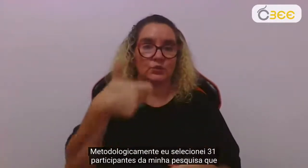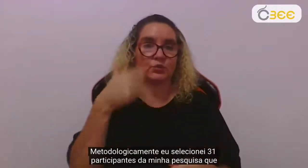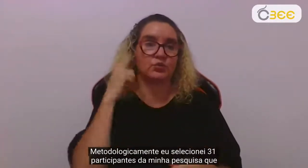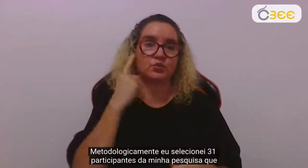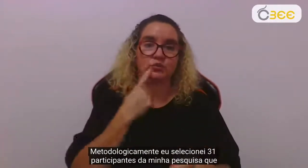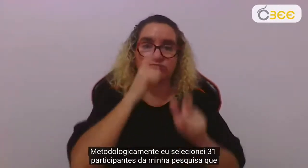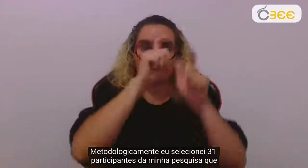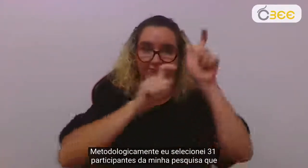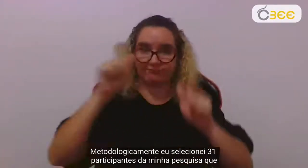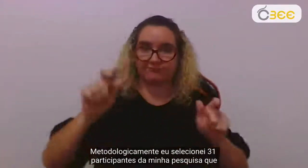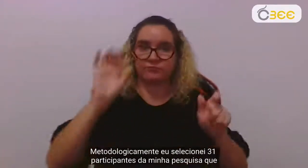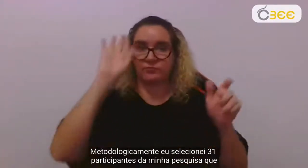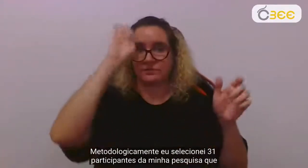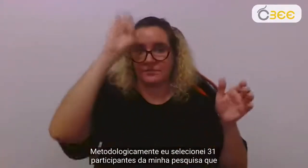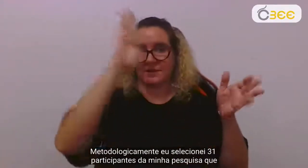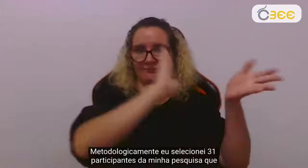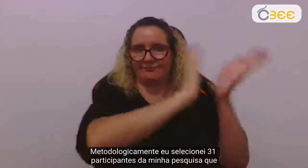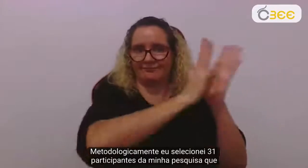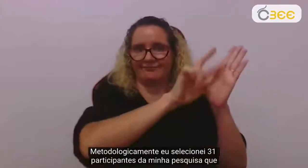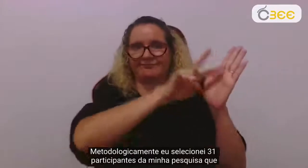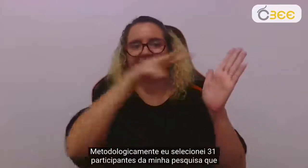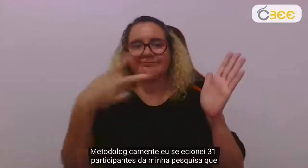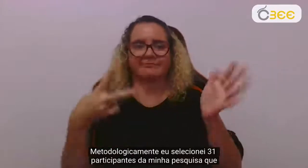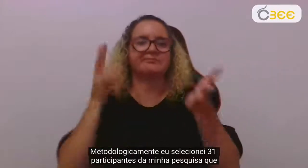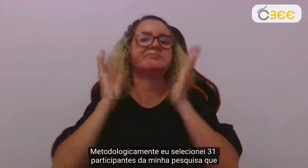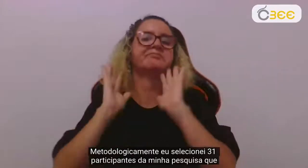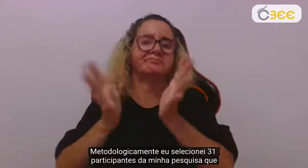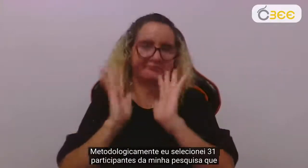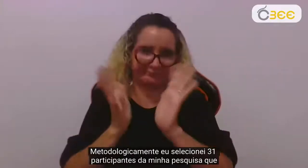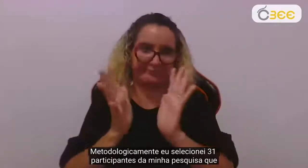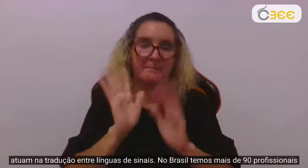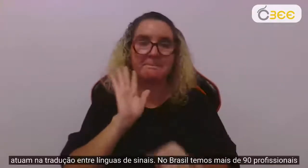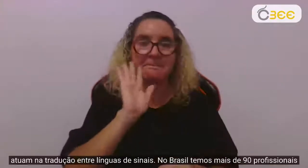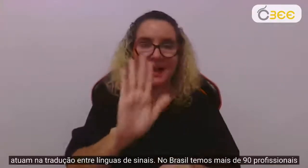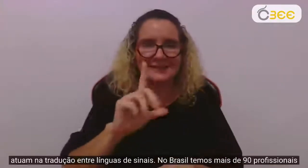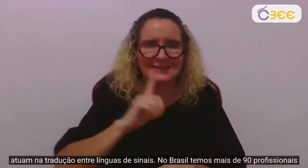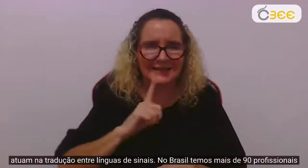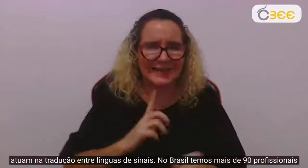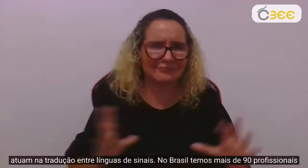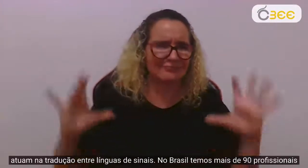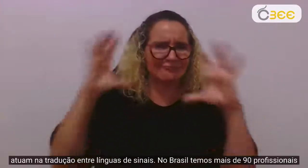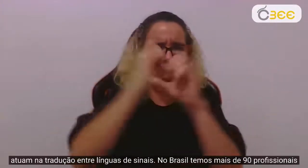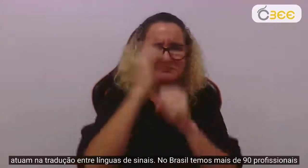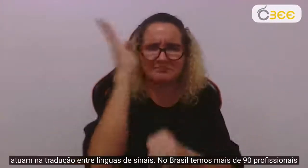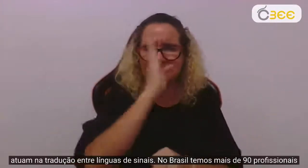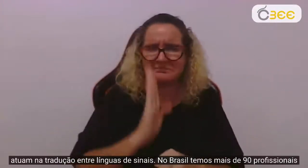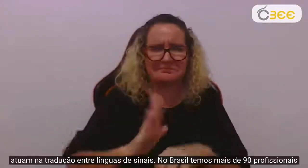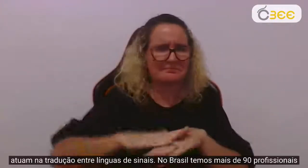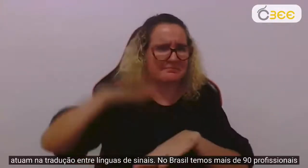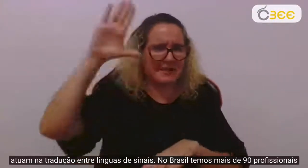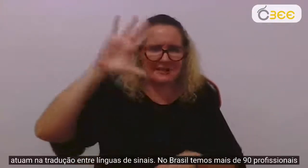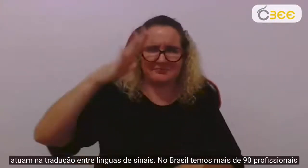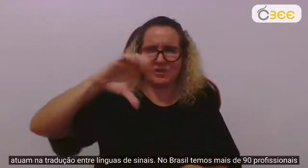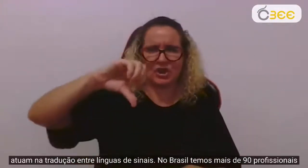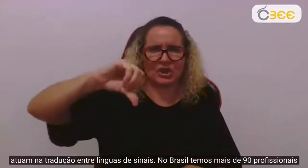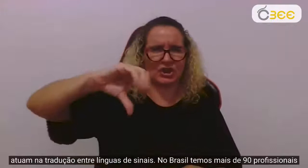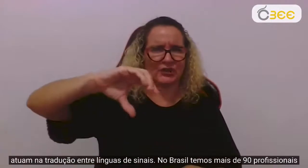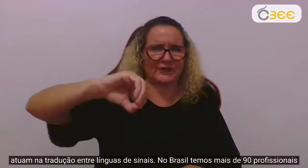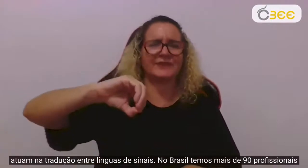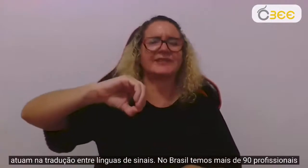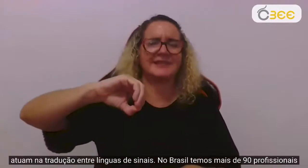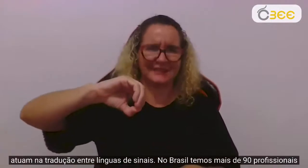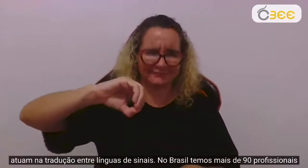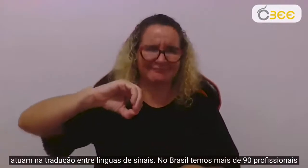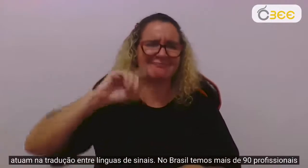Metodologicamente, eu selecionei 31 participantes da minha pesquisa que atuam na tradução entre línguas de sinais. No